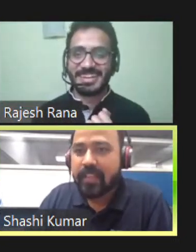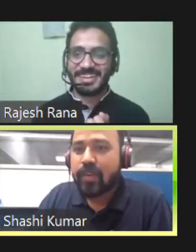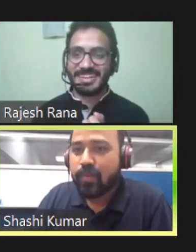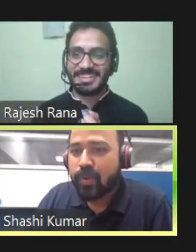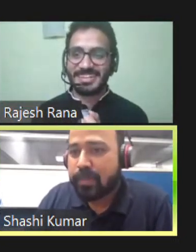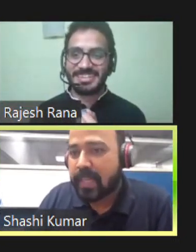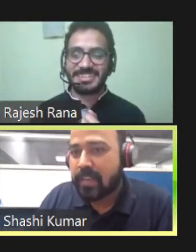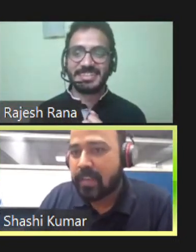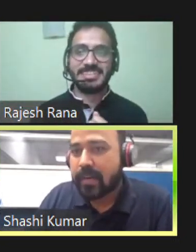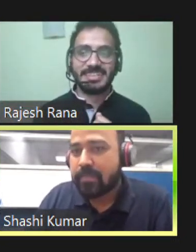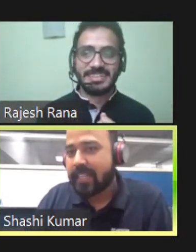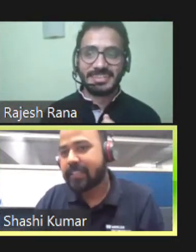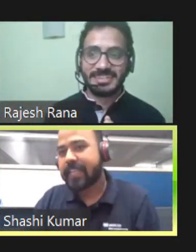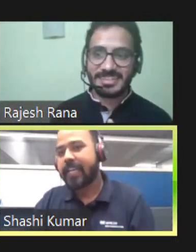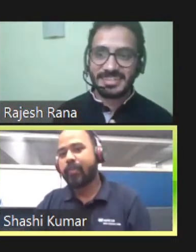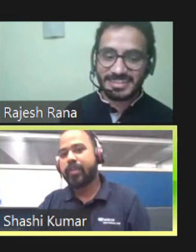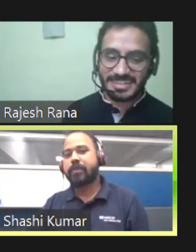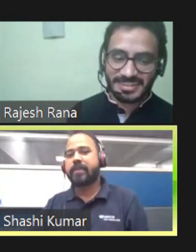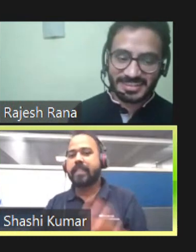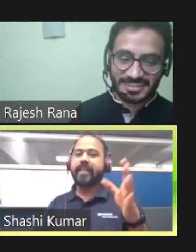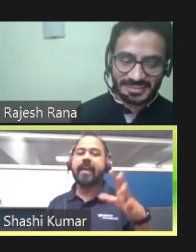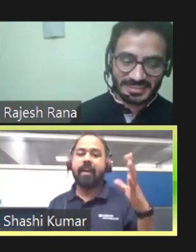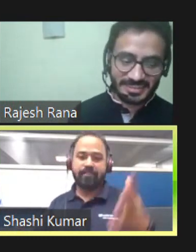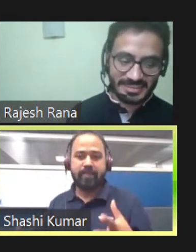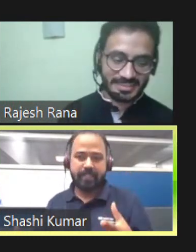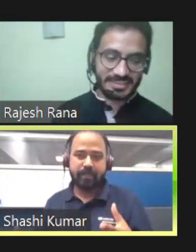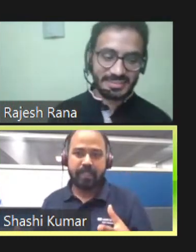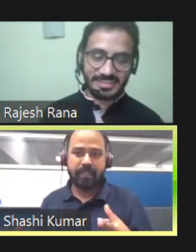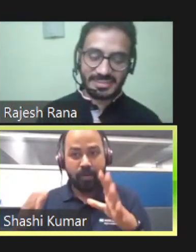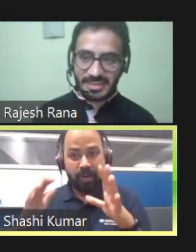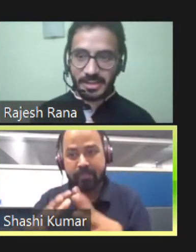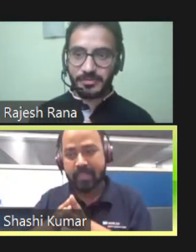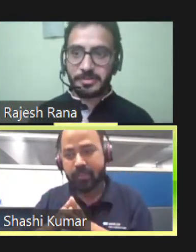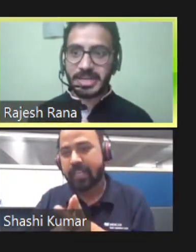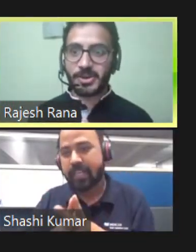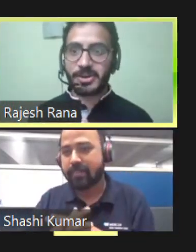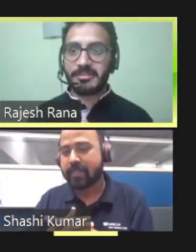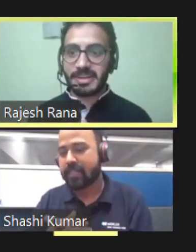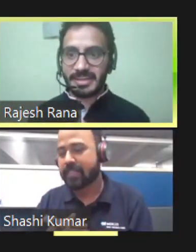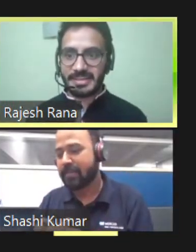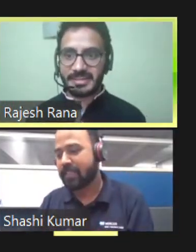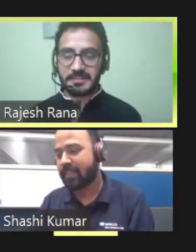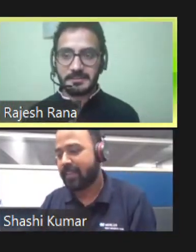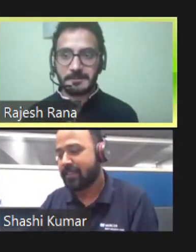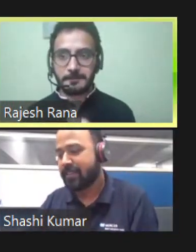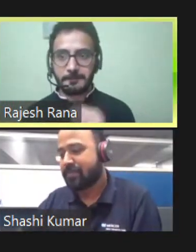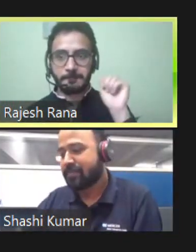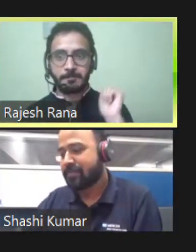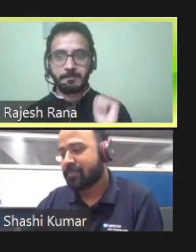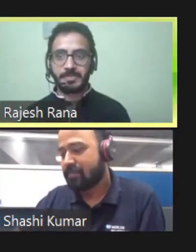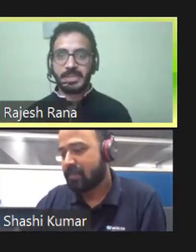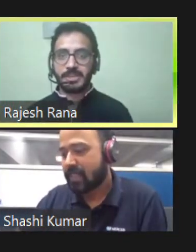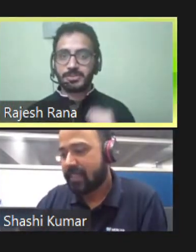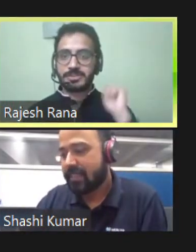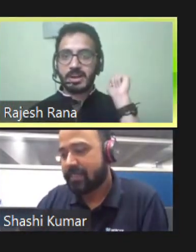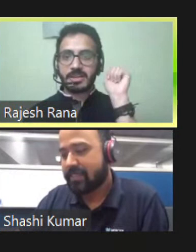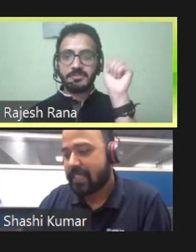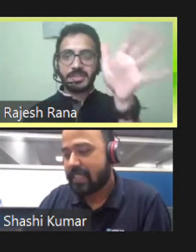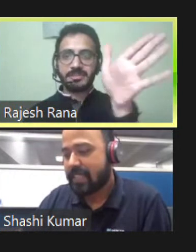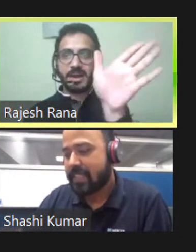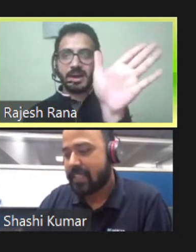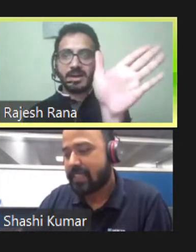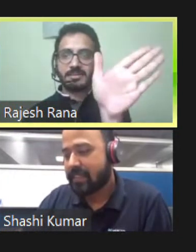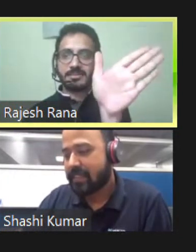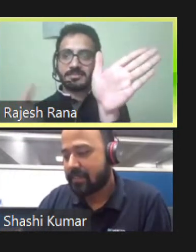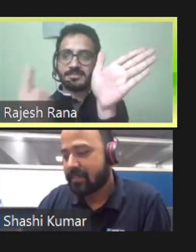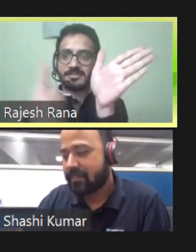Language. वो अपना नाम Indian Sign Language में बताएंगे alphabets में. Now आप देखो alphabetic order, right? So it started